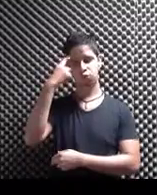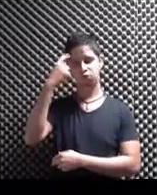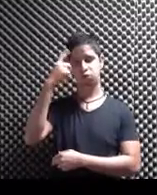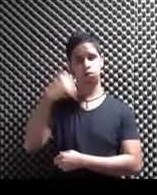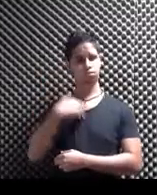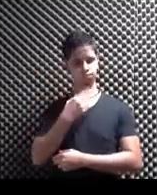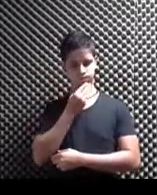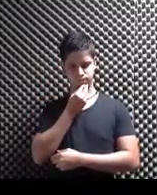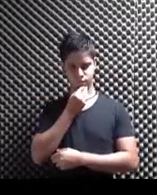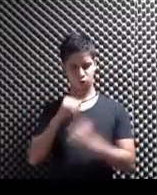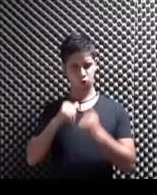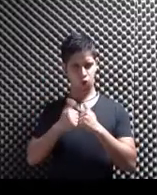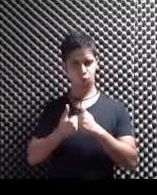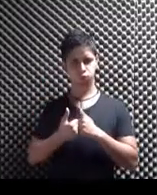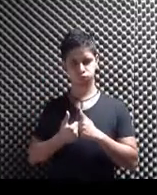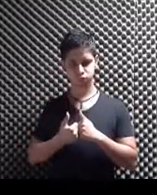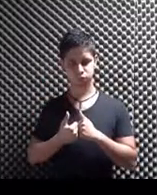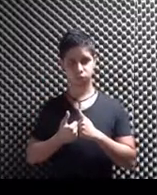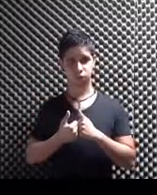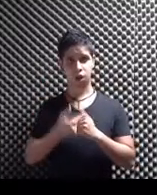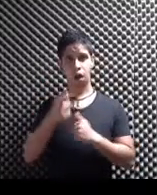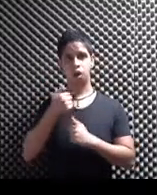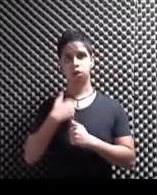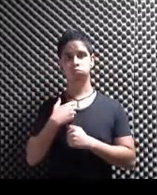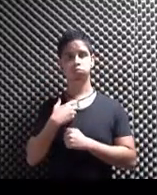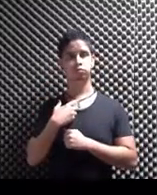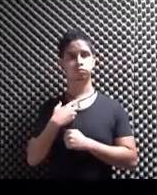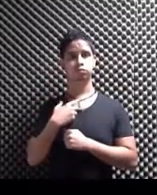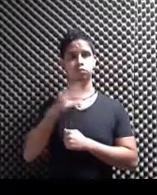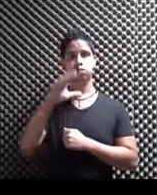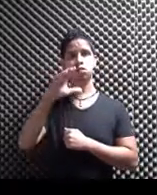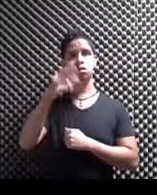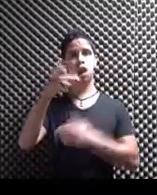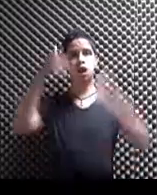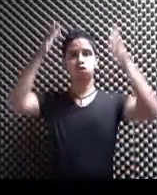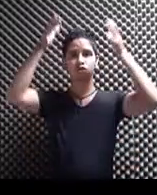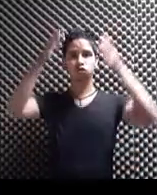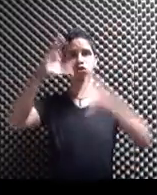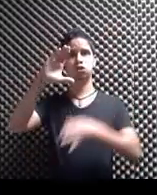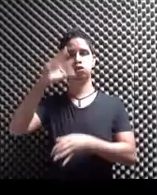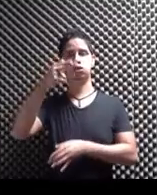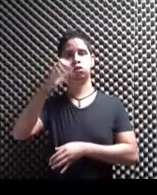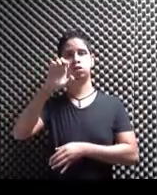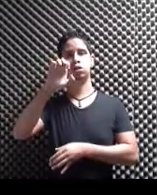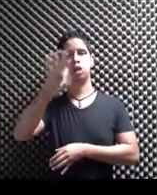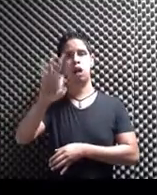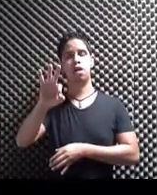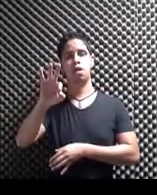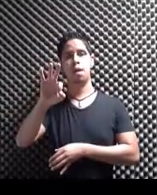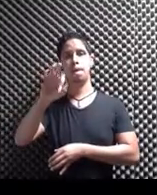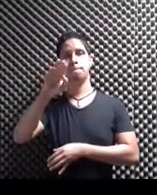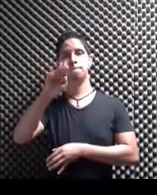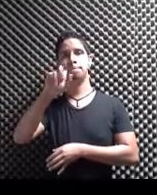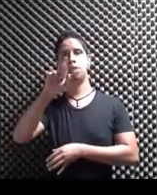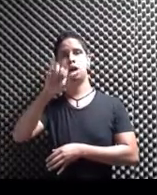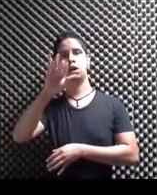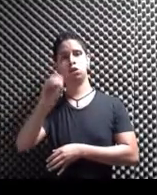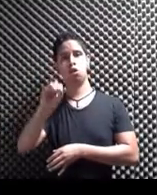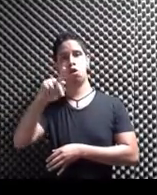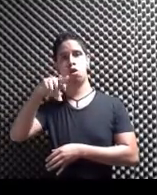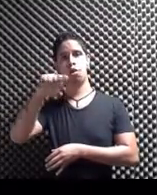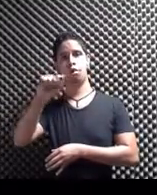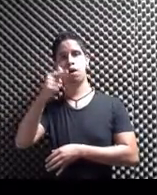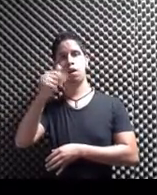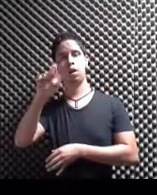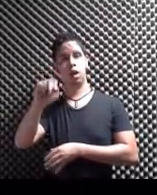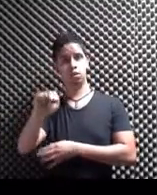Y uno se queda como que, ¿cómo? El reconocido chef puertorriqueño Mario Pagán, que es dueño del restaurante Laurel en